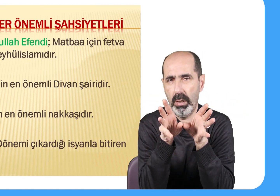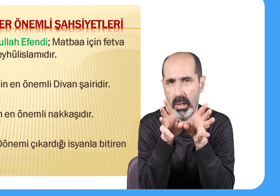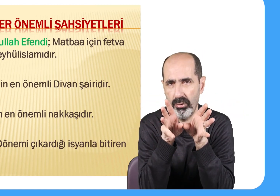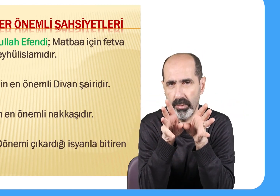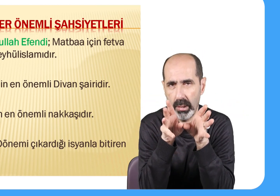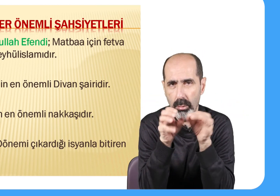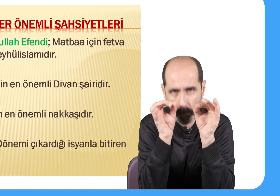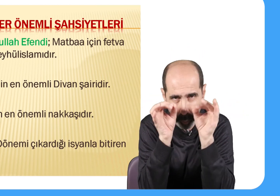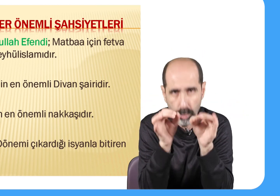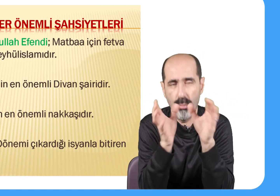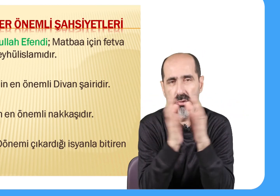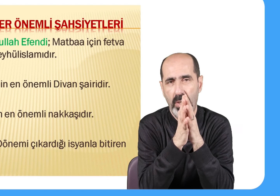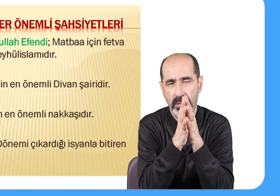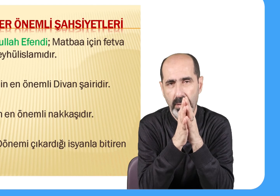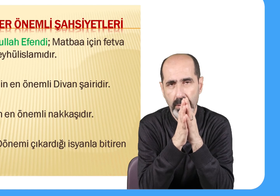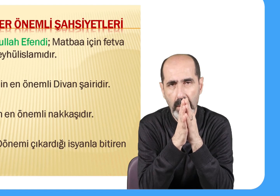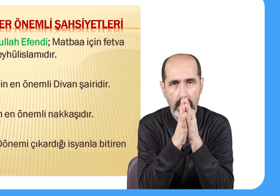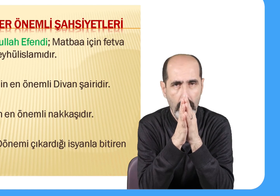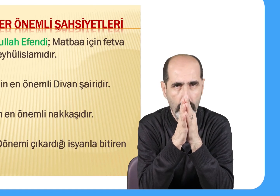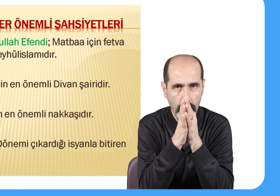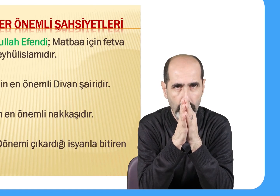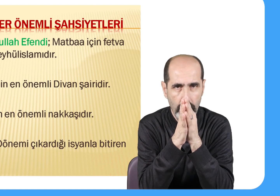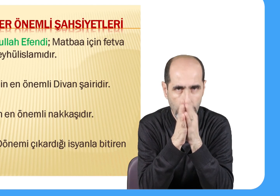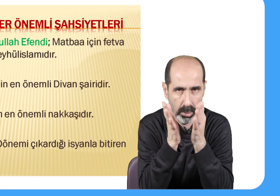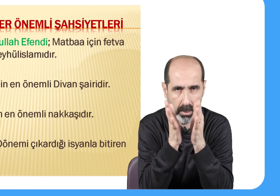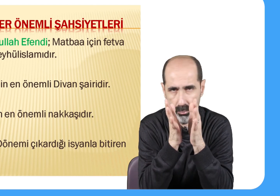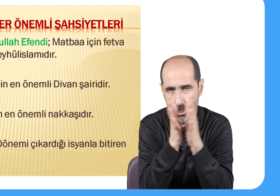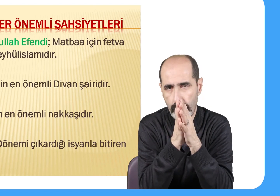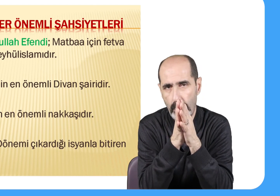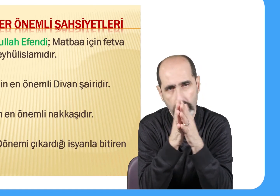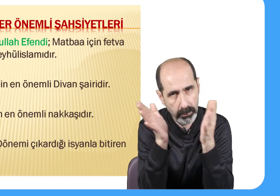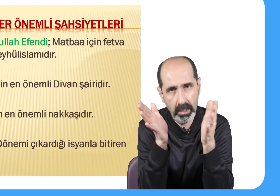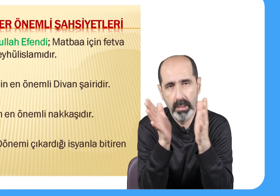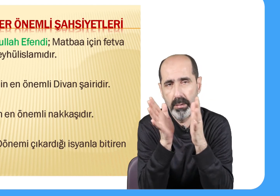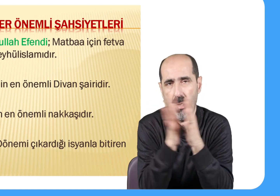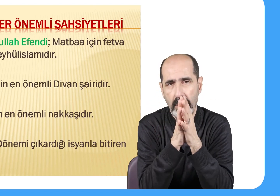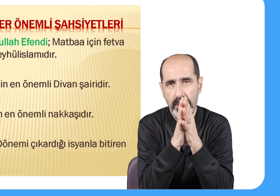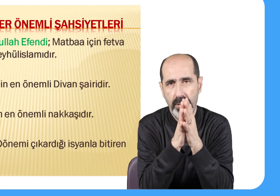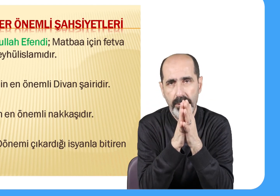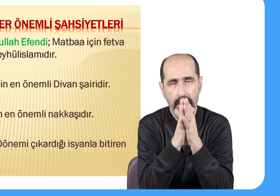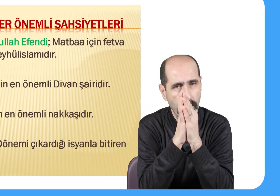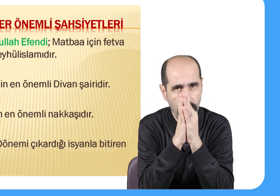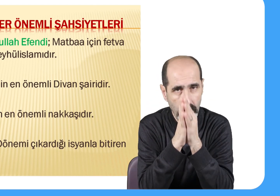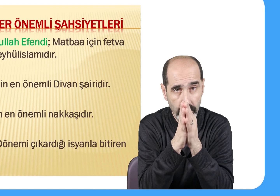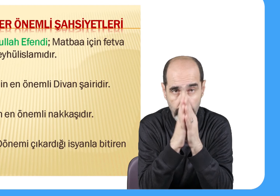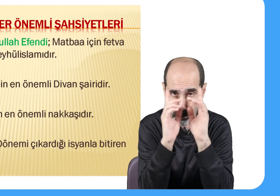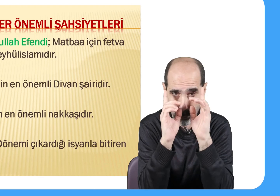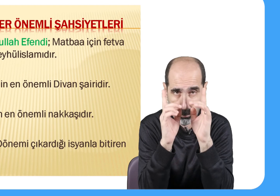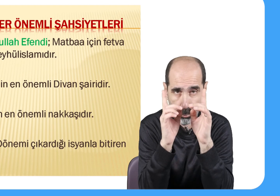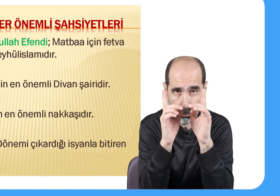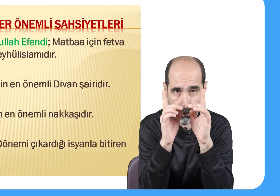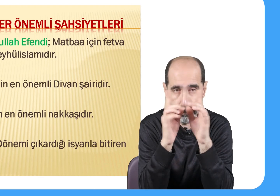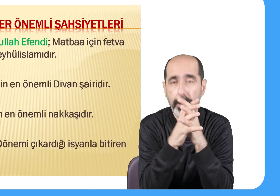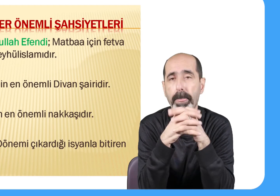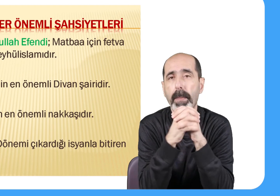davranış olarak karşımıza geliyor O günün şartlarında bunu uygulamak çok zordu ama yanyalı Esad Efendi bunu uygulamıştır